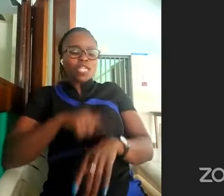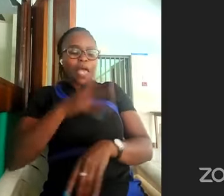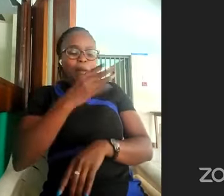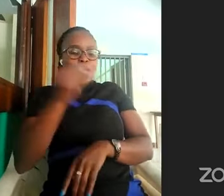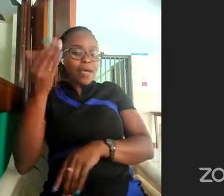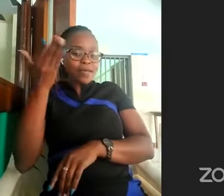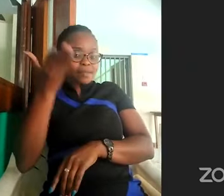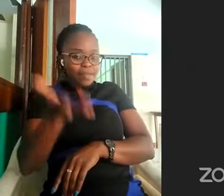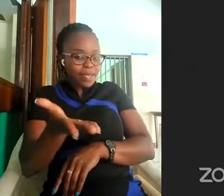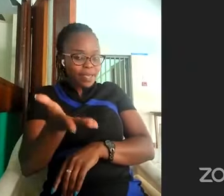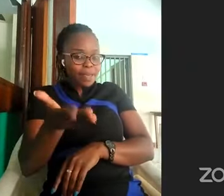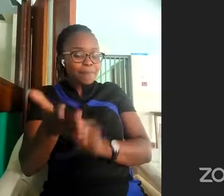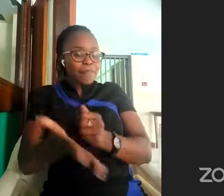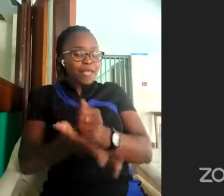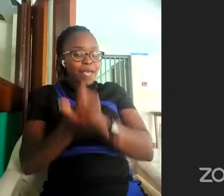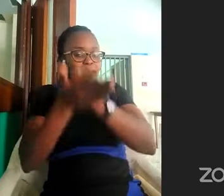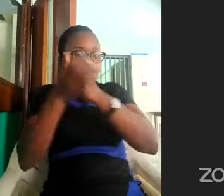na IPOA, kwa sababu